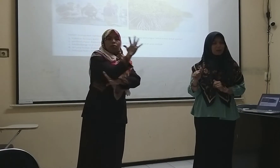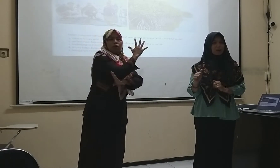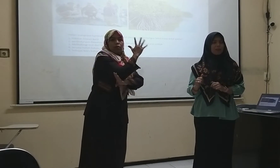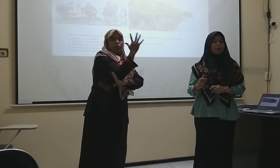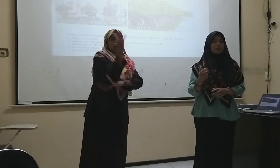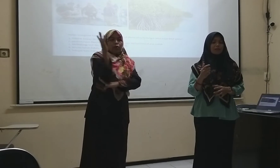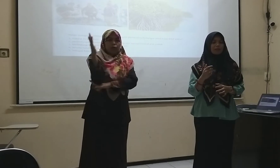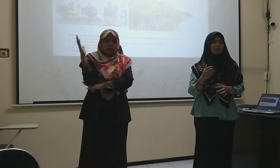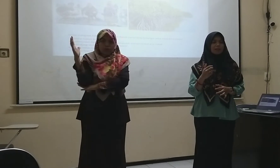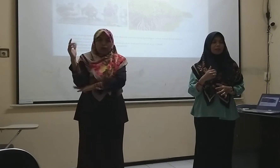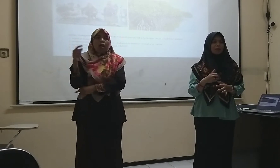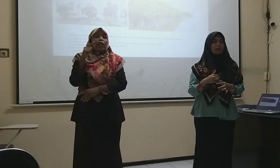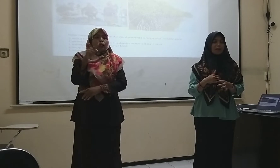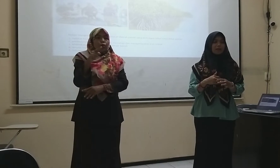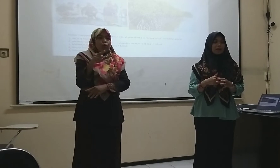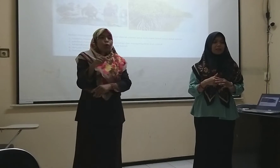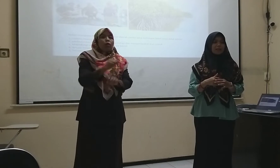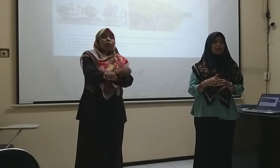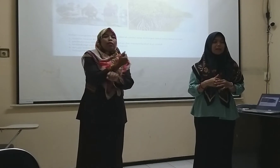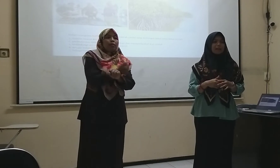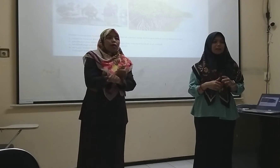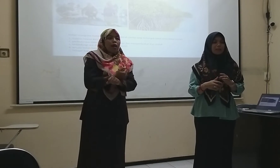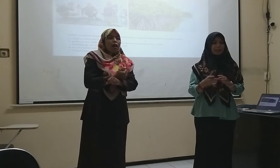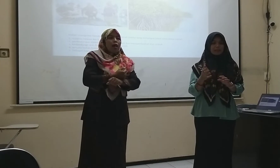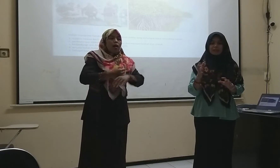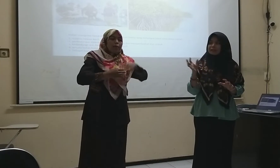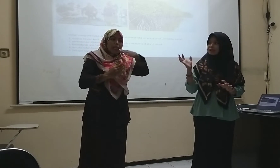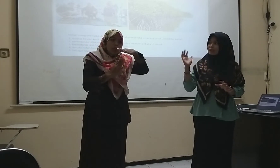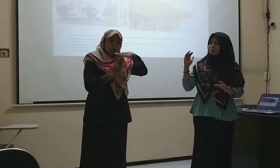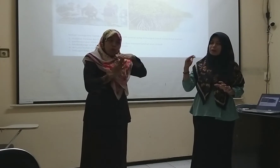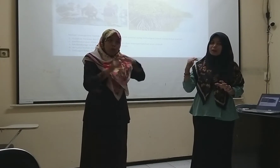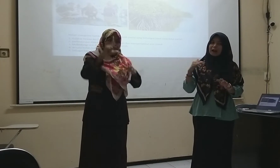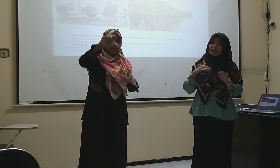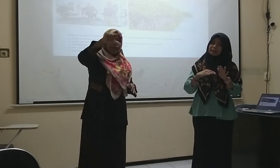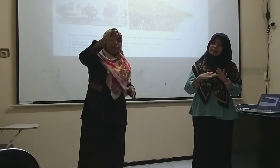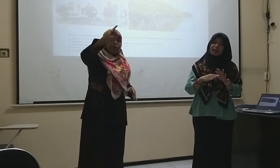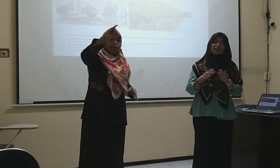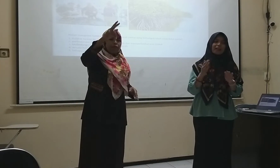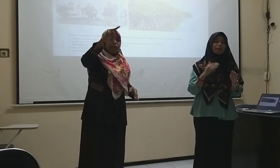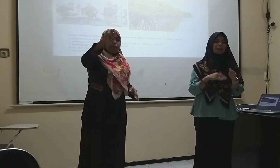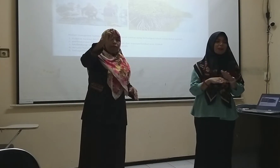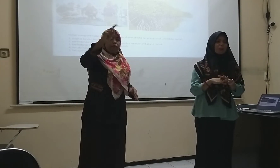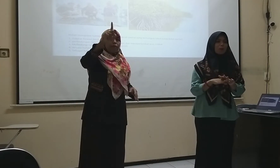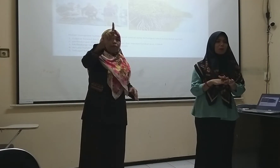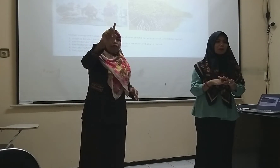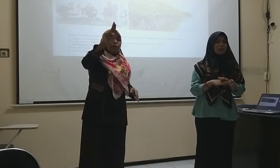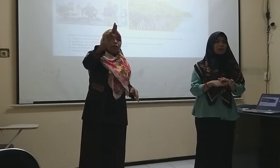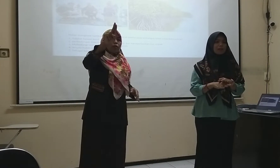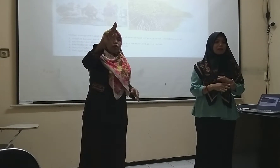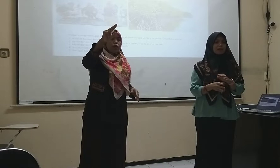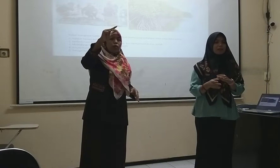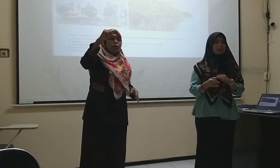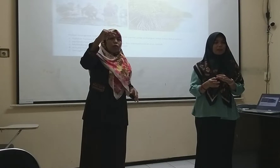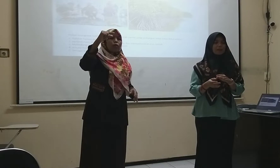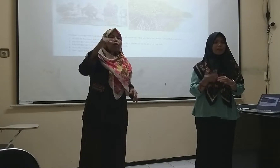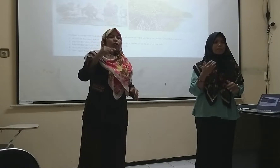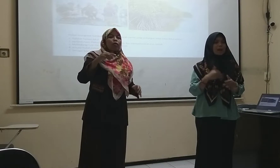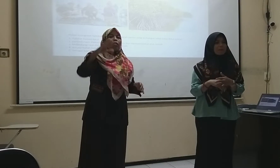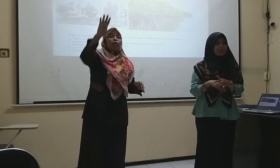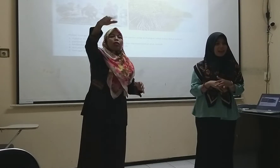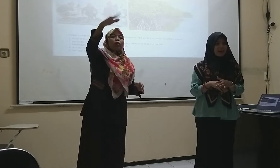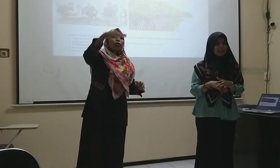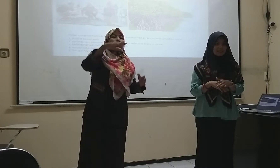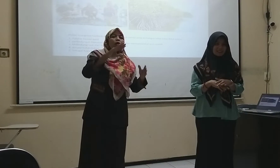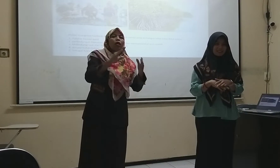laut. Di situ hewan-hewan kecil bertempat tinggal di akarnya, ada yang bertelur,